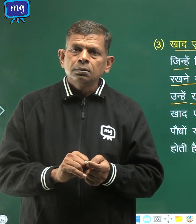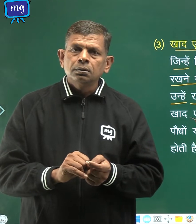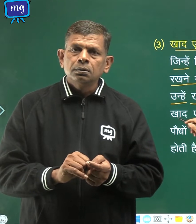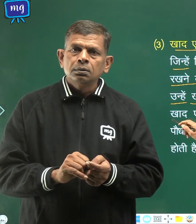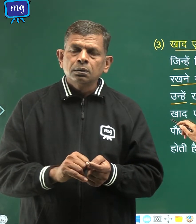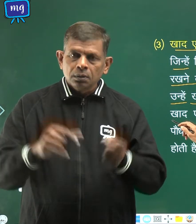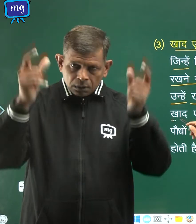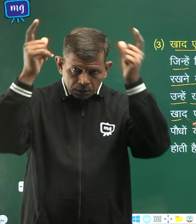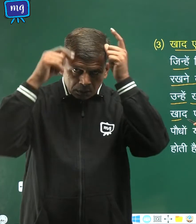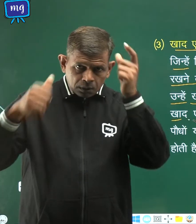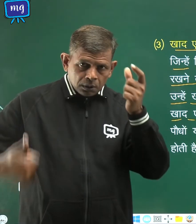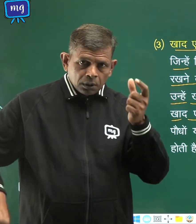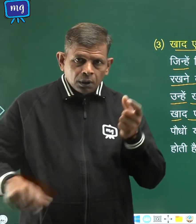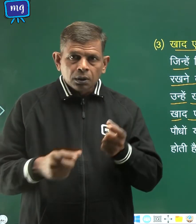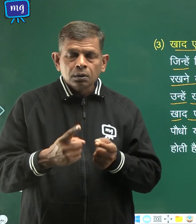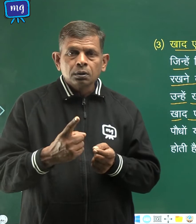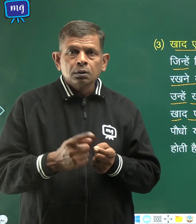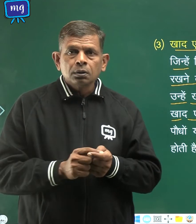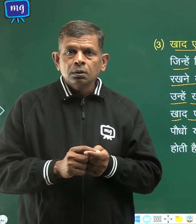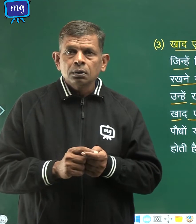खाद एक